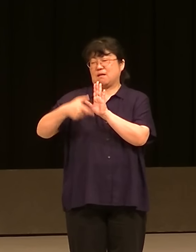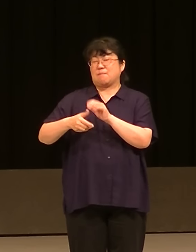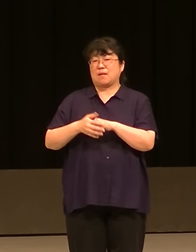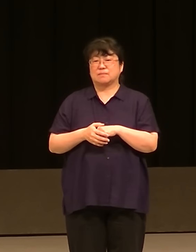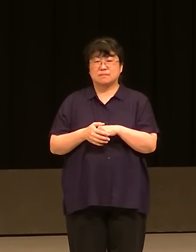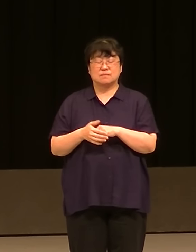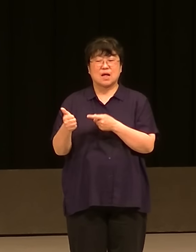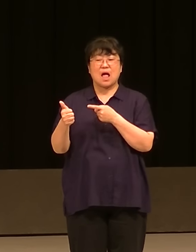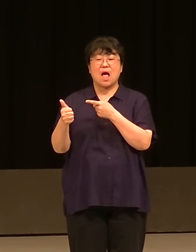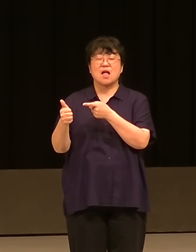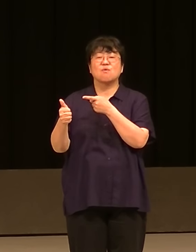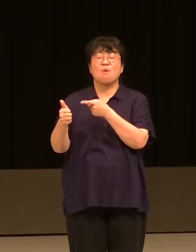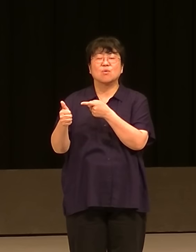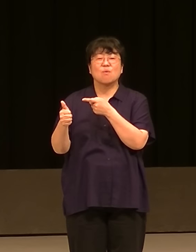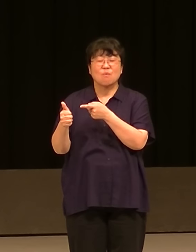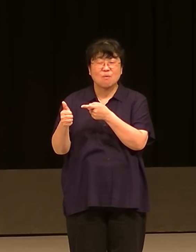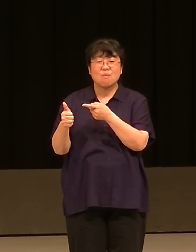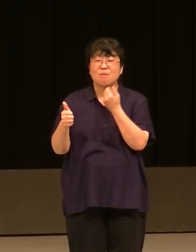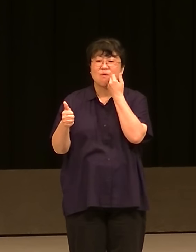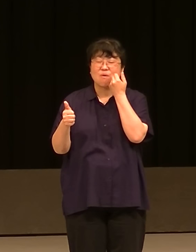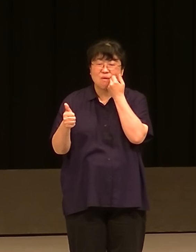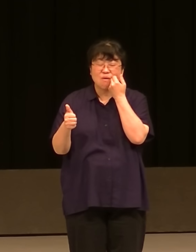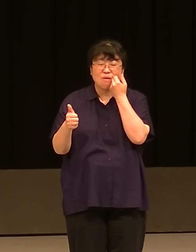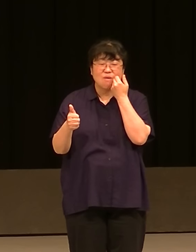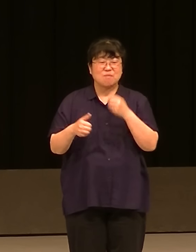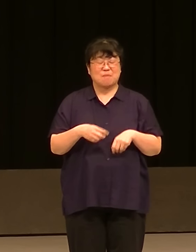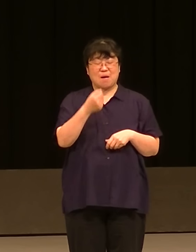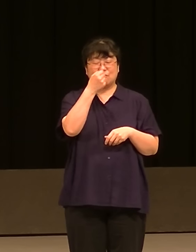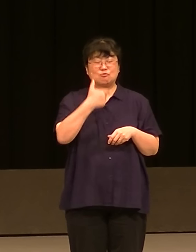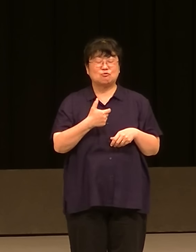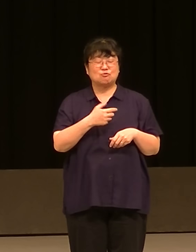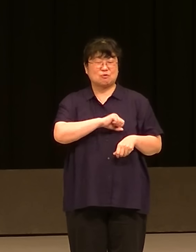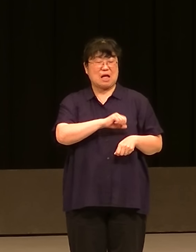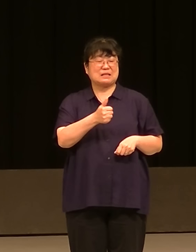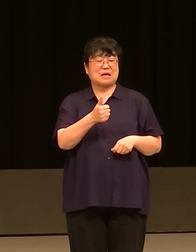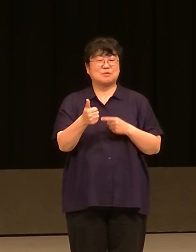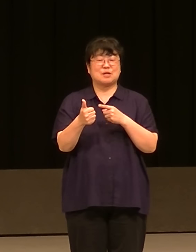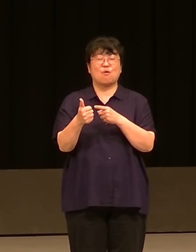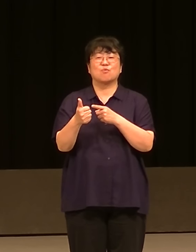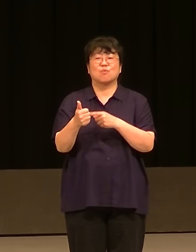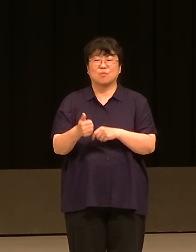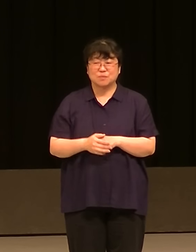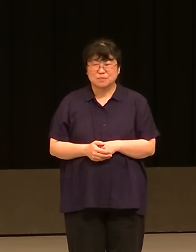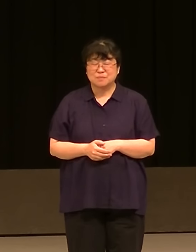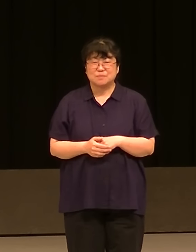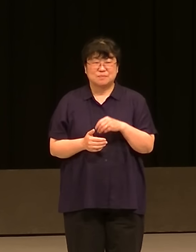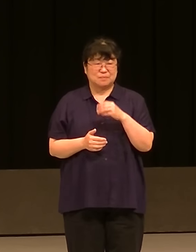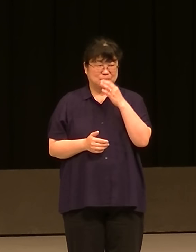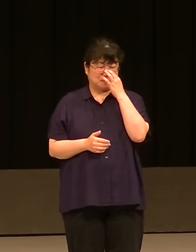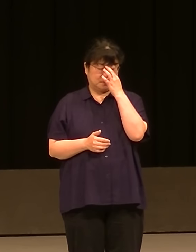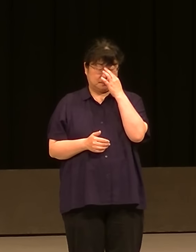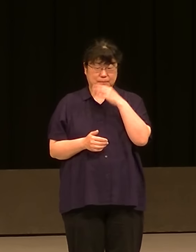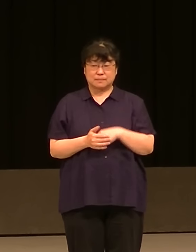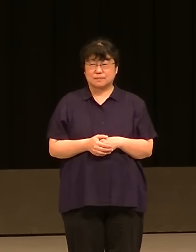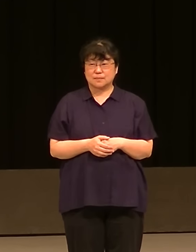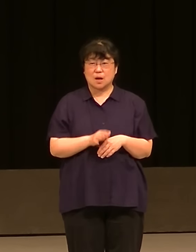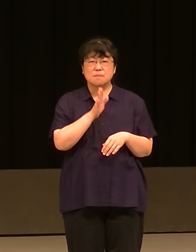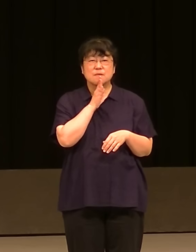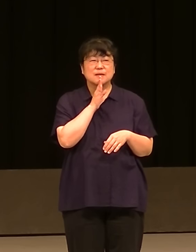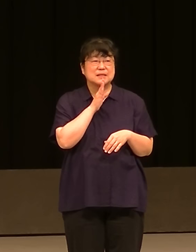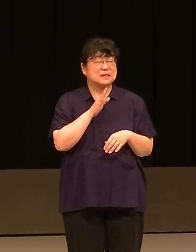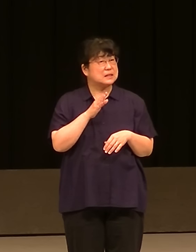まあ、あの男っていうのは、まあ、要は船侍男のことでございますが、実際これ